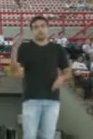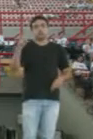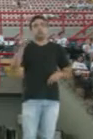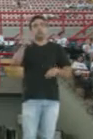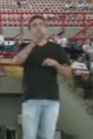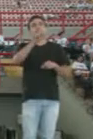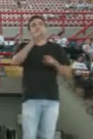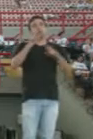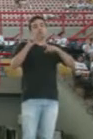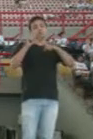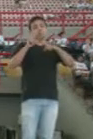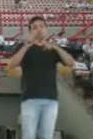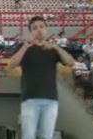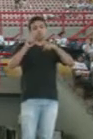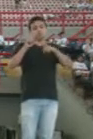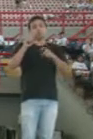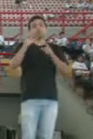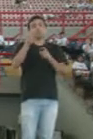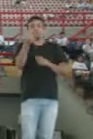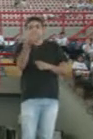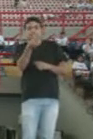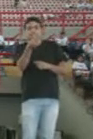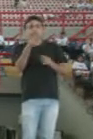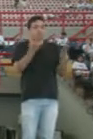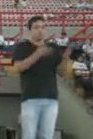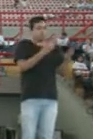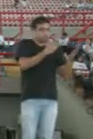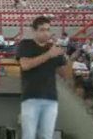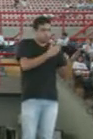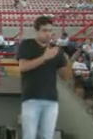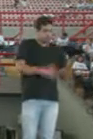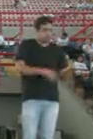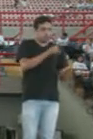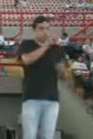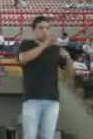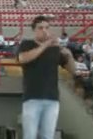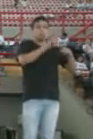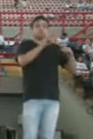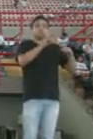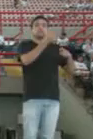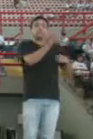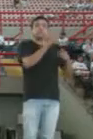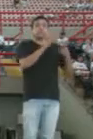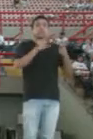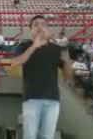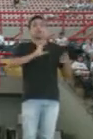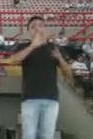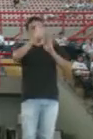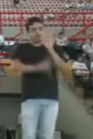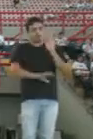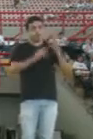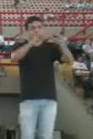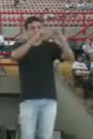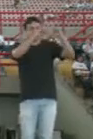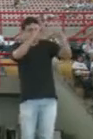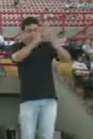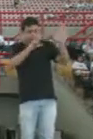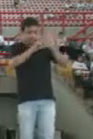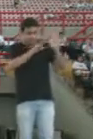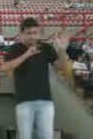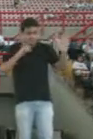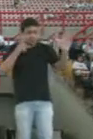aí, Lucas 16, aí você procura o livro certo. E o capítulo tal e o versículo não sei o